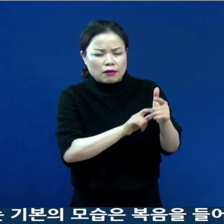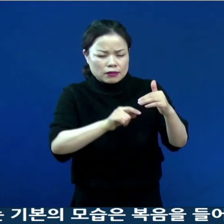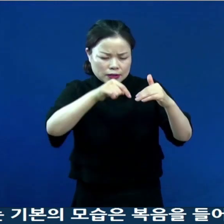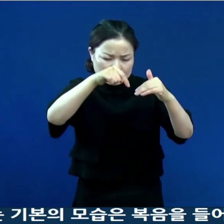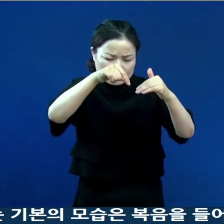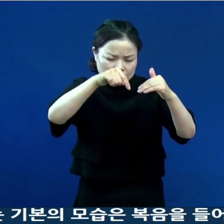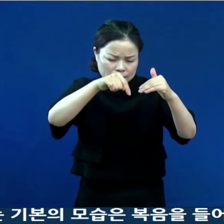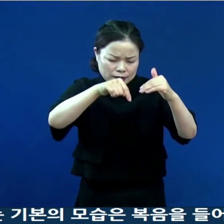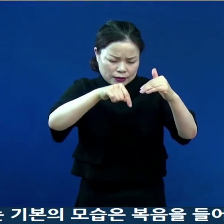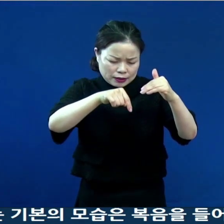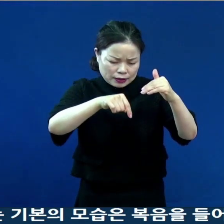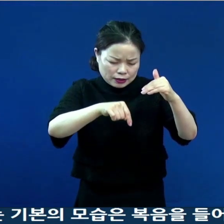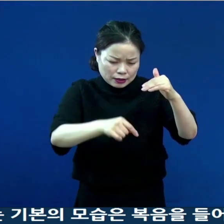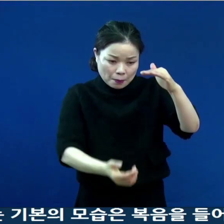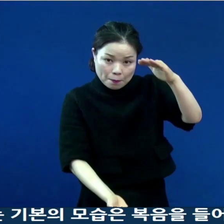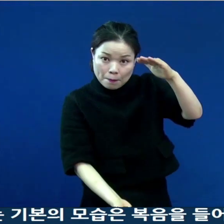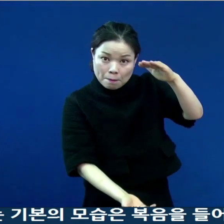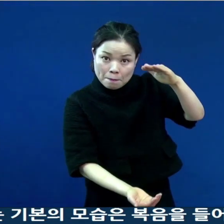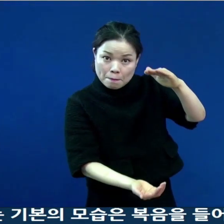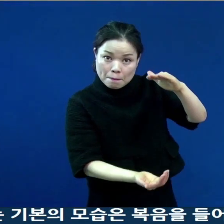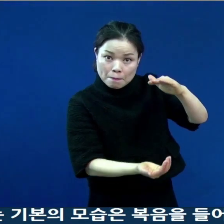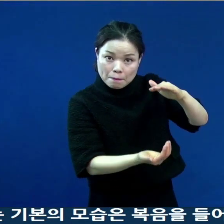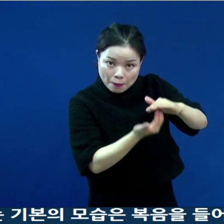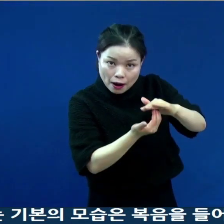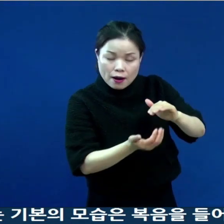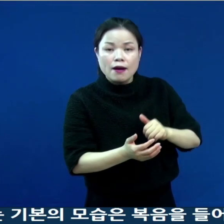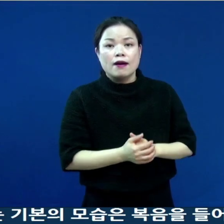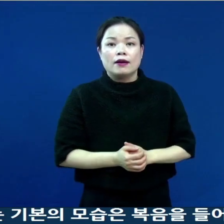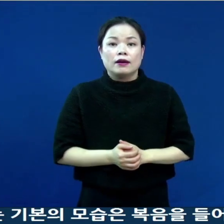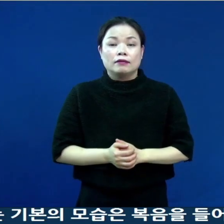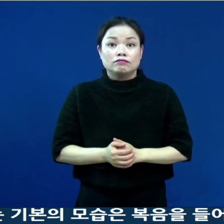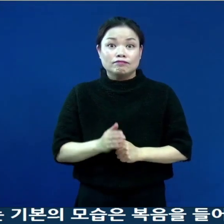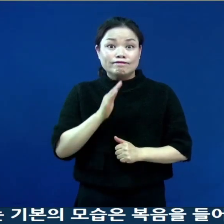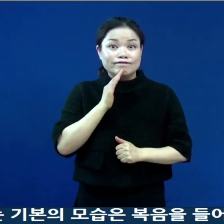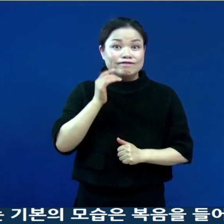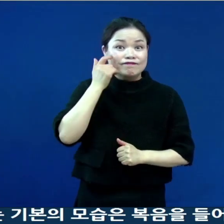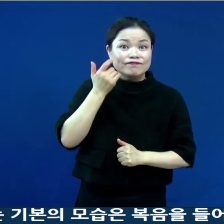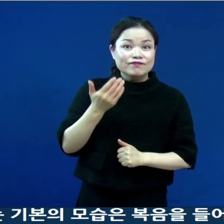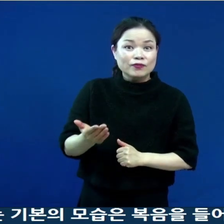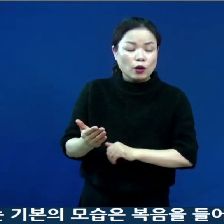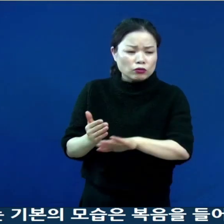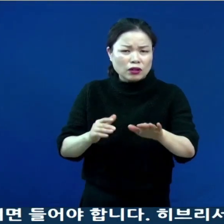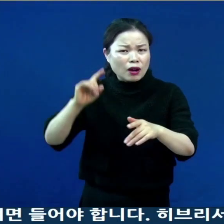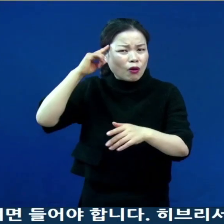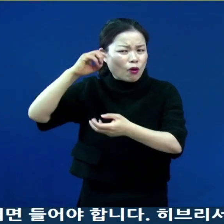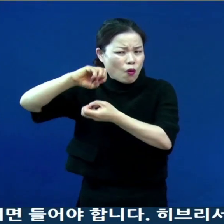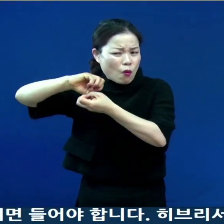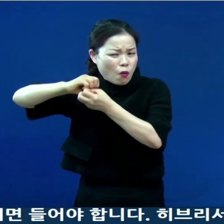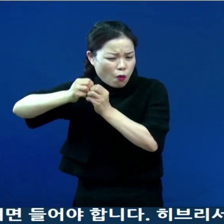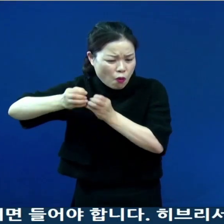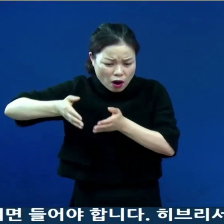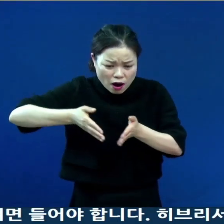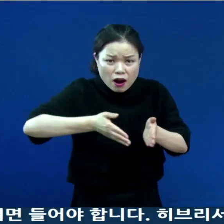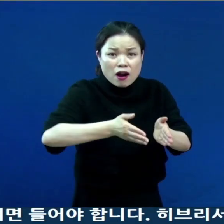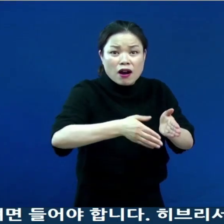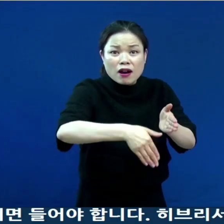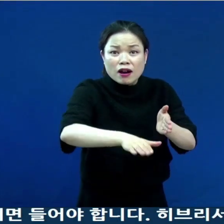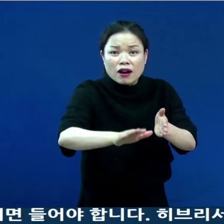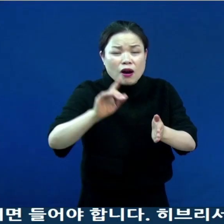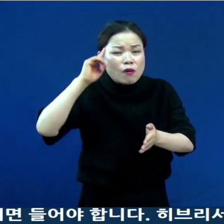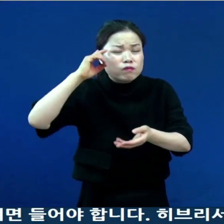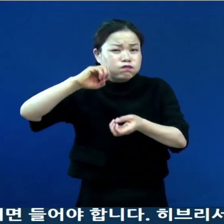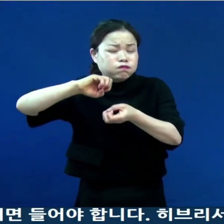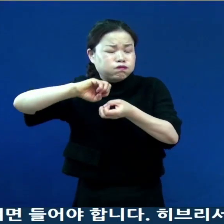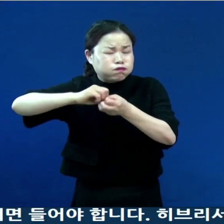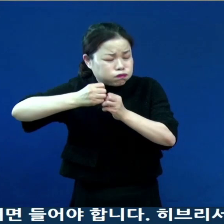깊은 경지로 이끌어 간다는 것입니다. 그렇지 않습니까? 우리가 엉뚱한 길을 가고 있는데